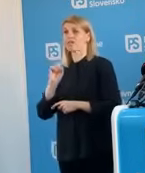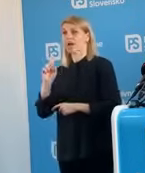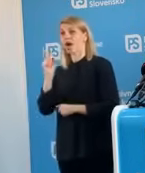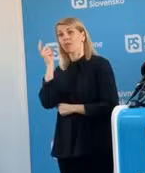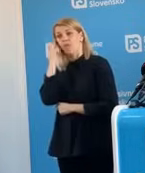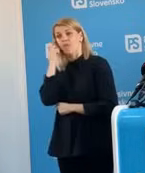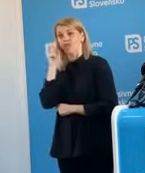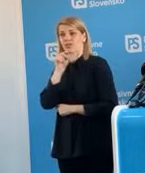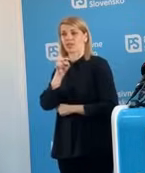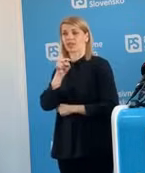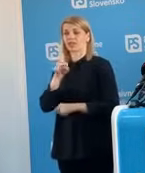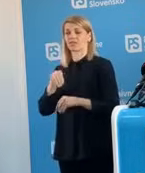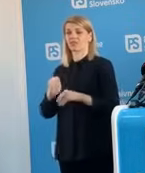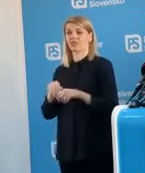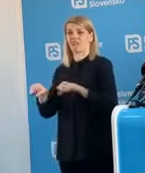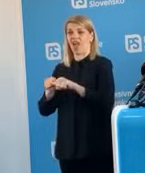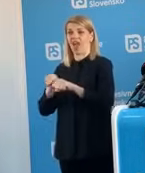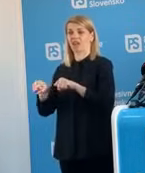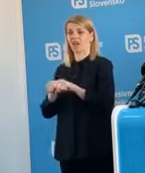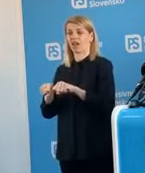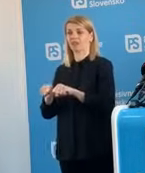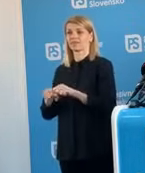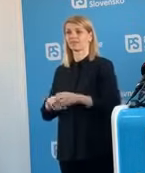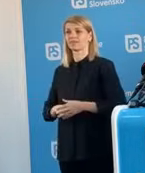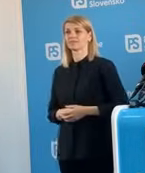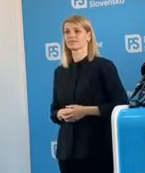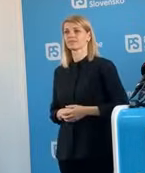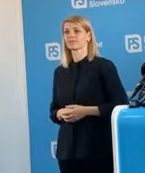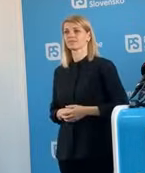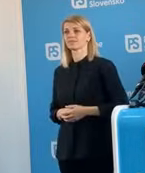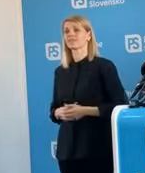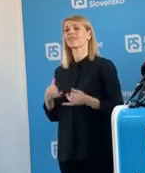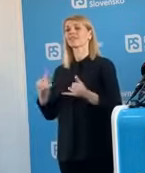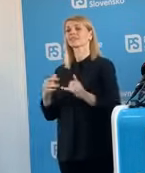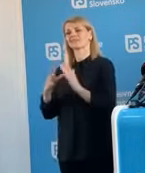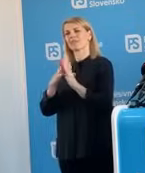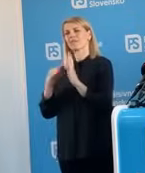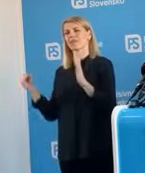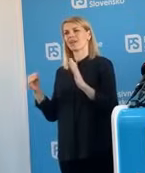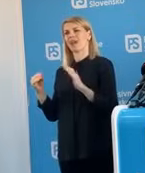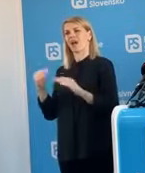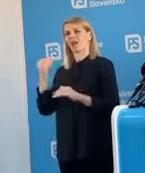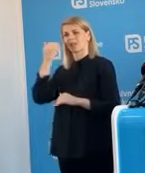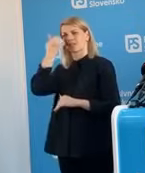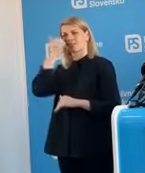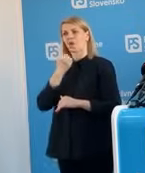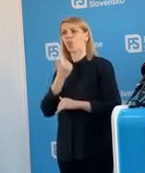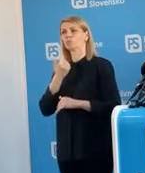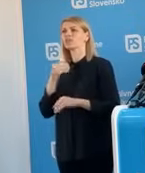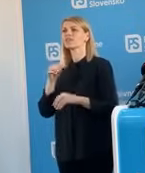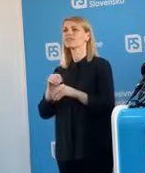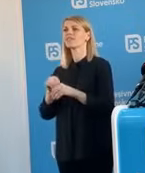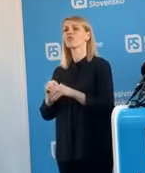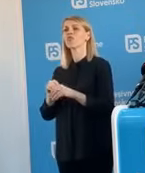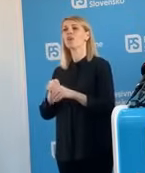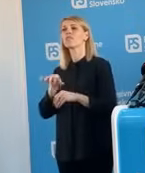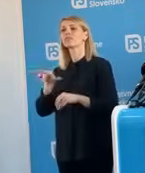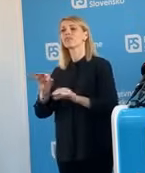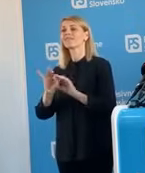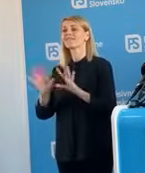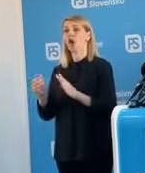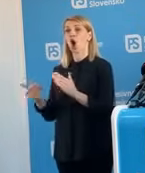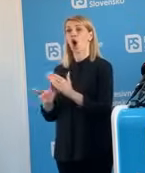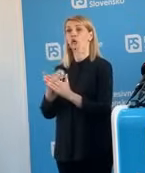tým absurdným spôsobom hazarduje. Takým príkladom pre ľudí je obnova domov z plánu obnovy,